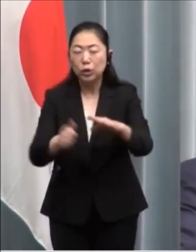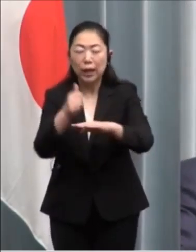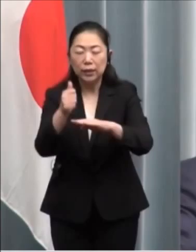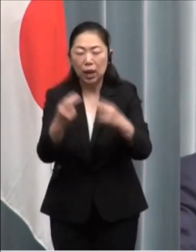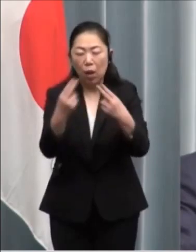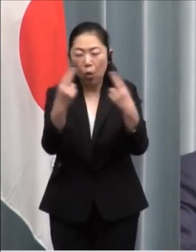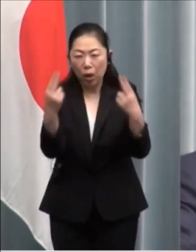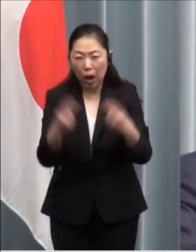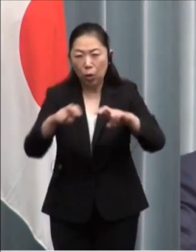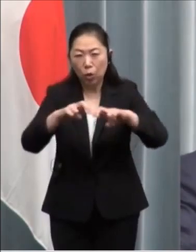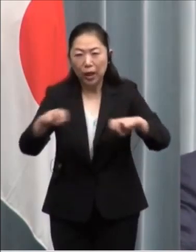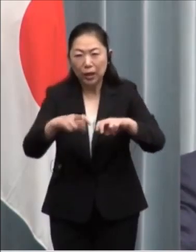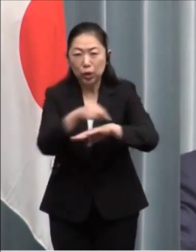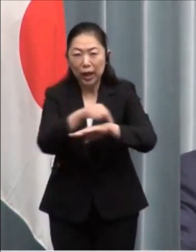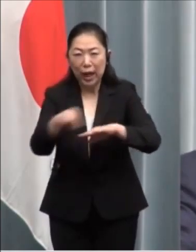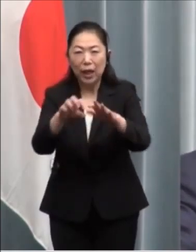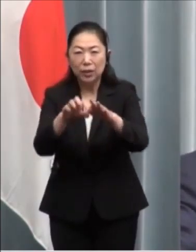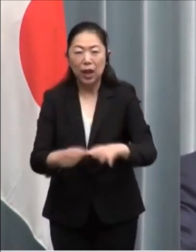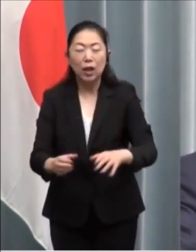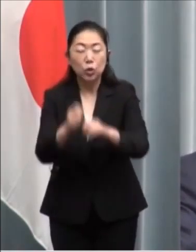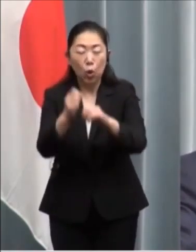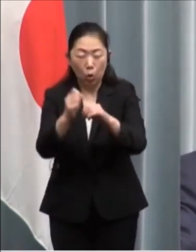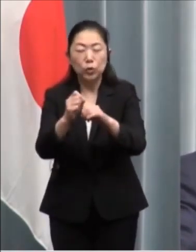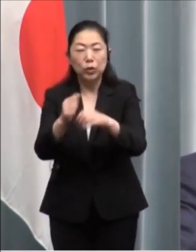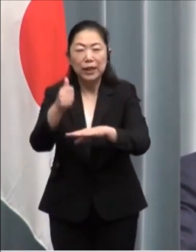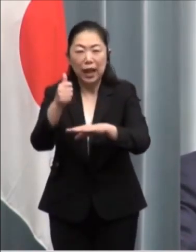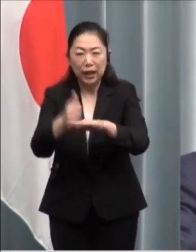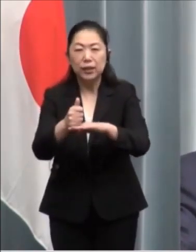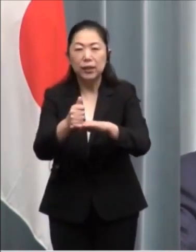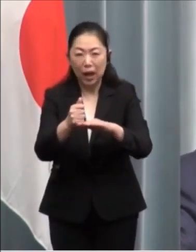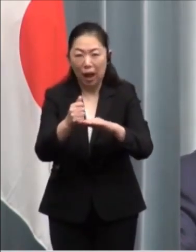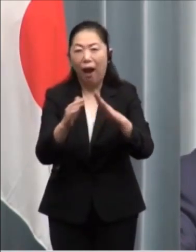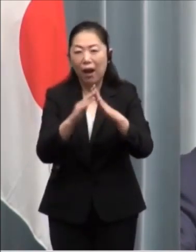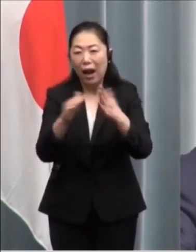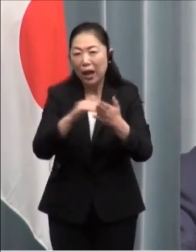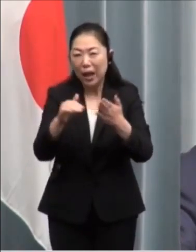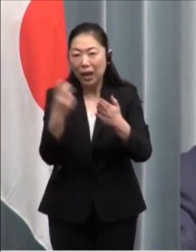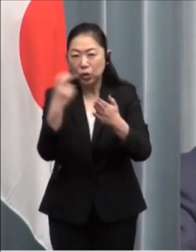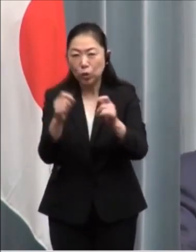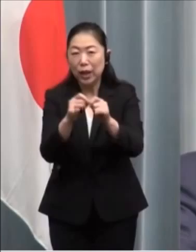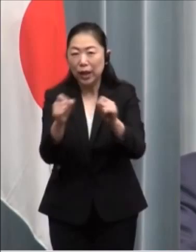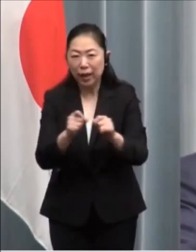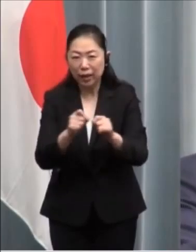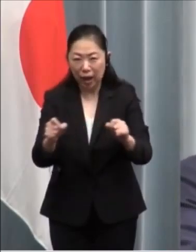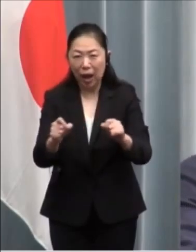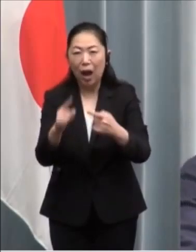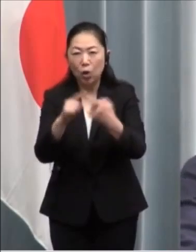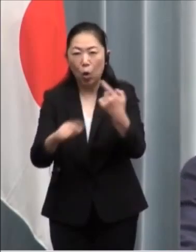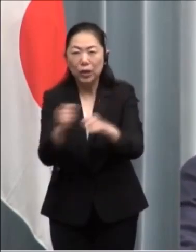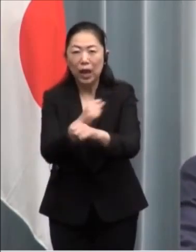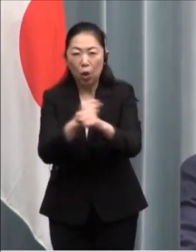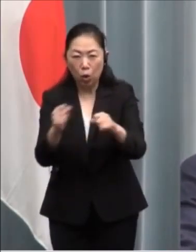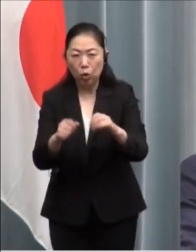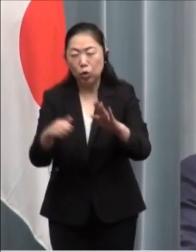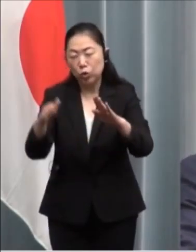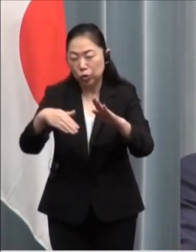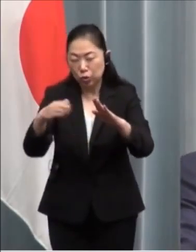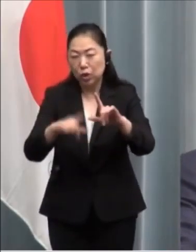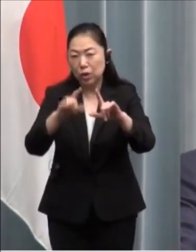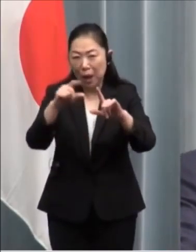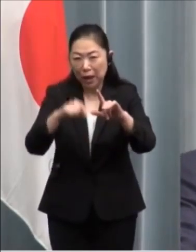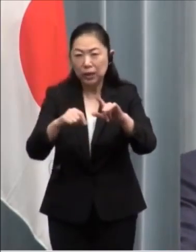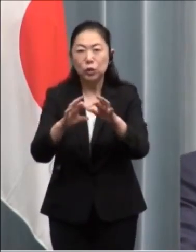合開発計画について、総務大臣から労働力調査結果および家計調査結果について、厚生労働大臣から有効求人倍率